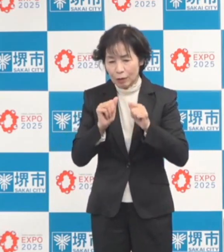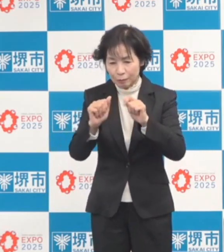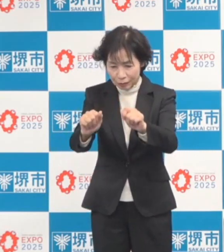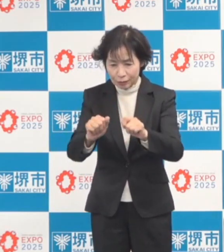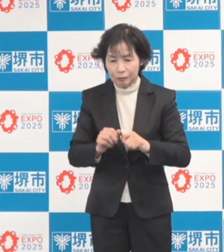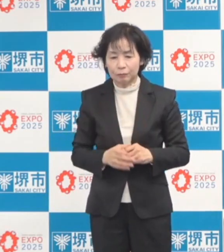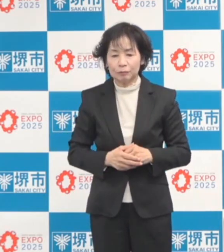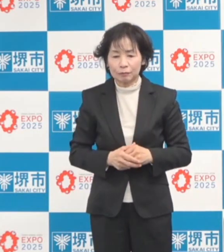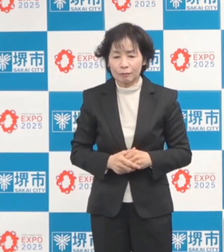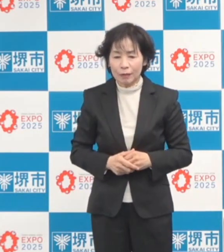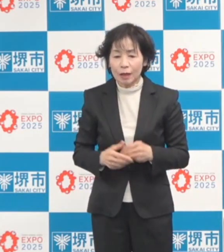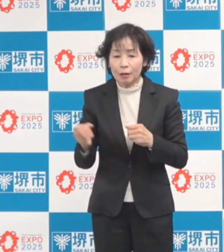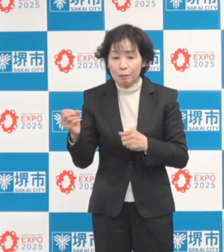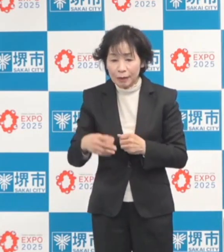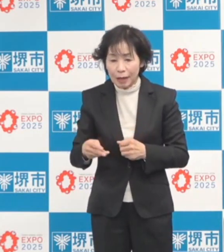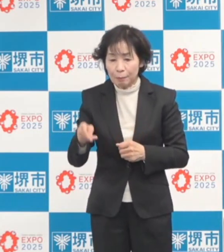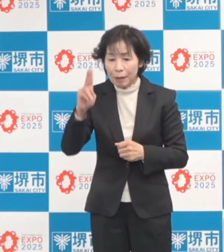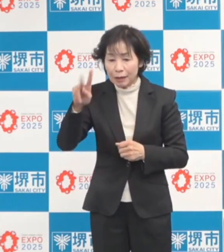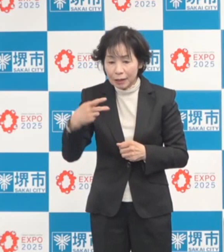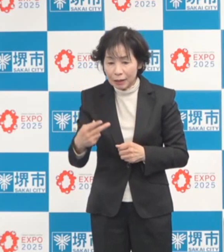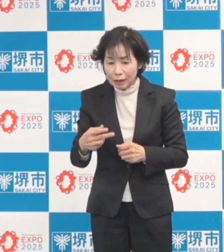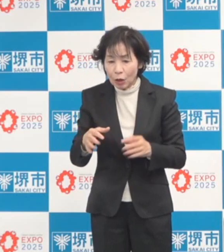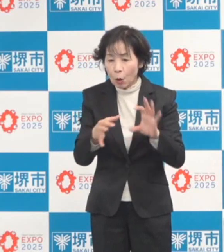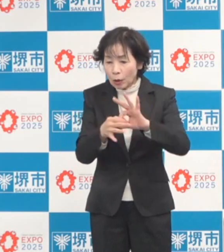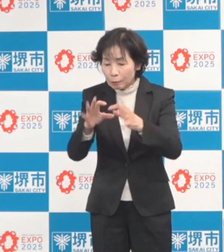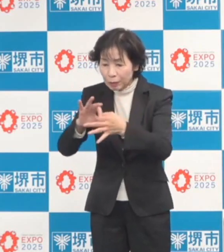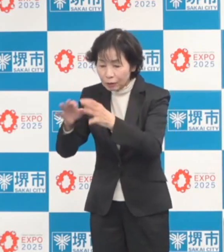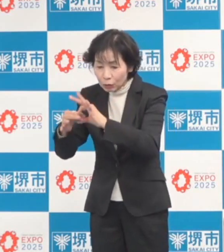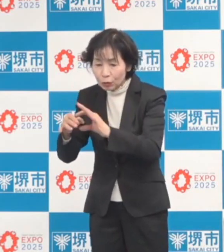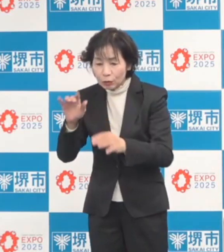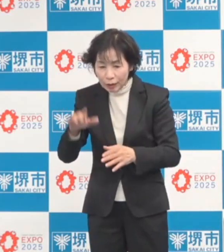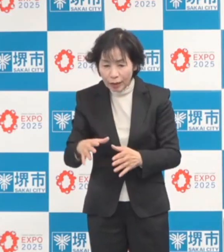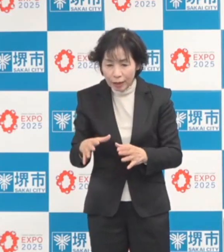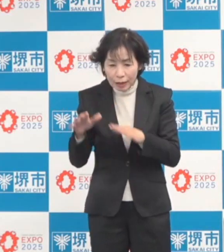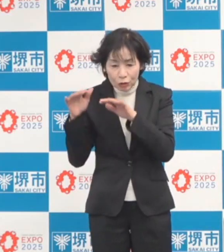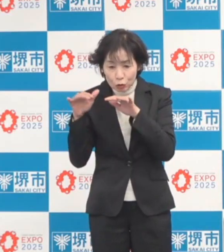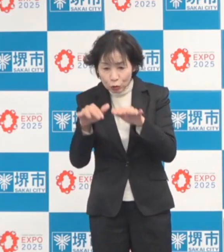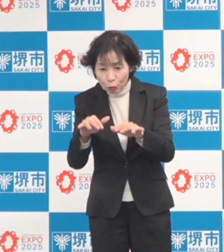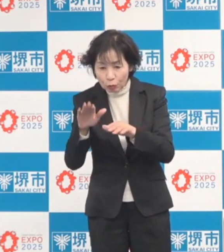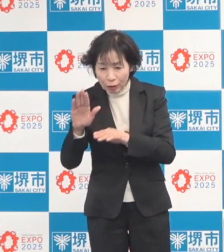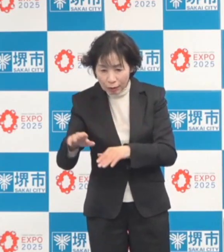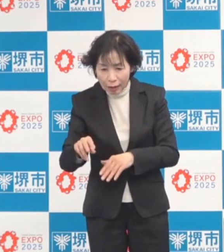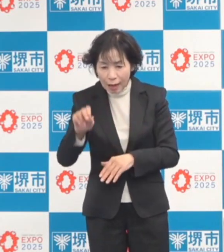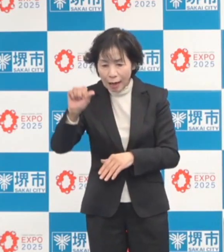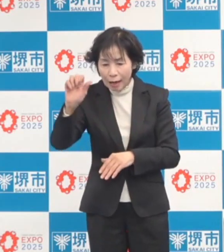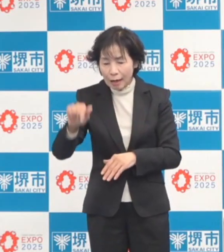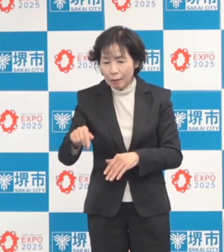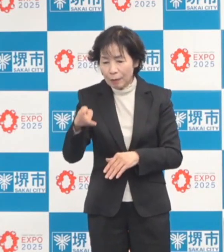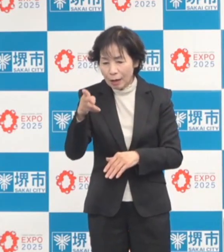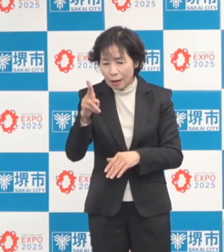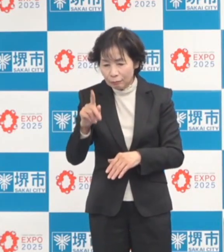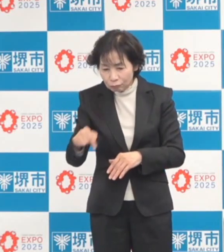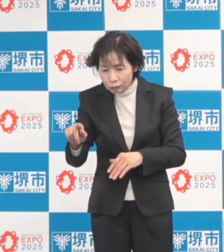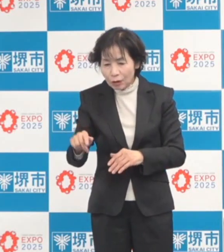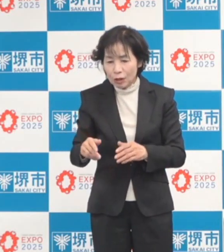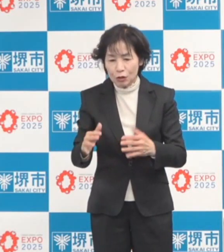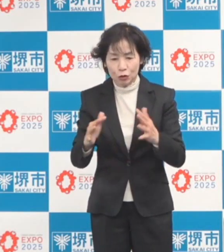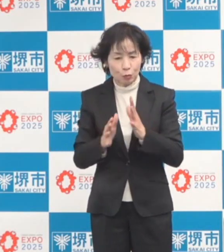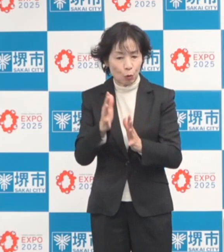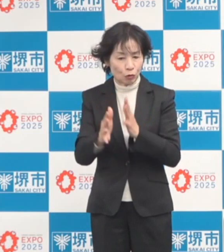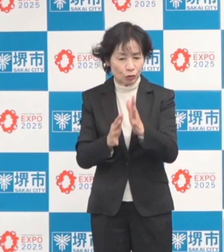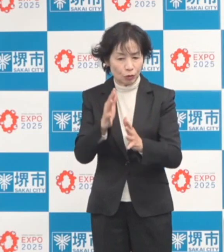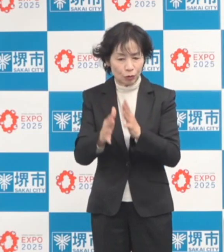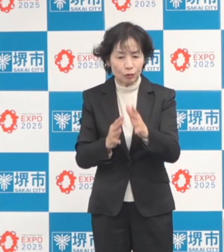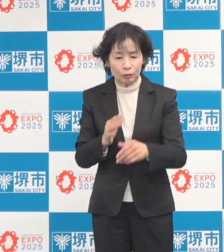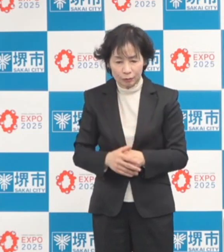またパリオリンピックで注目を集めるアーバンスポーツをはじめとして、若年層に人気がある競技への関心向